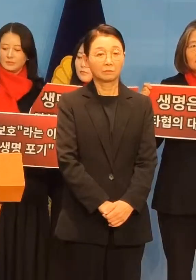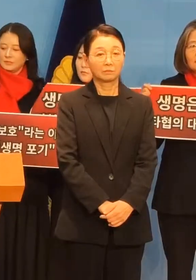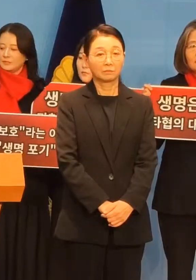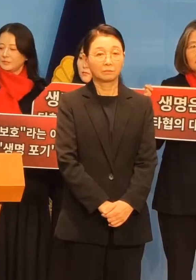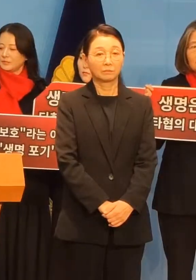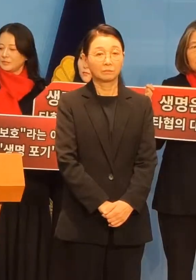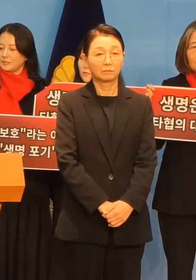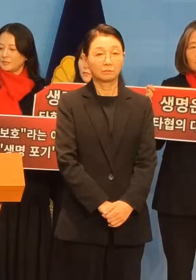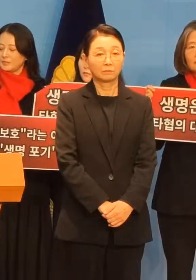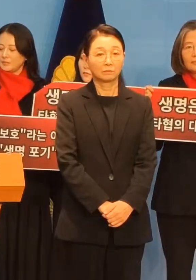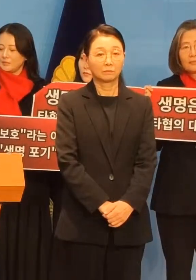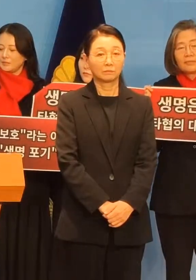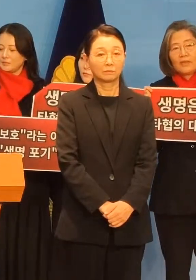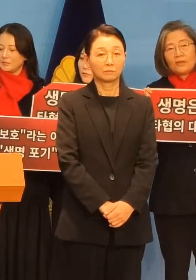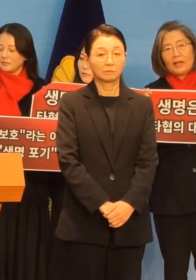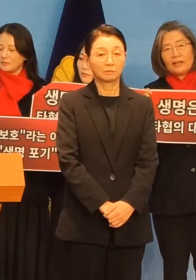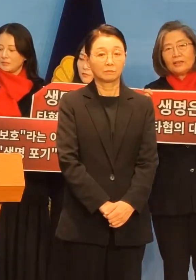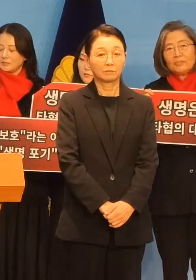여기를 이렇게 해.